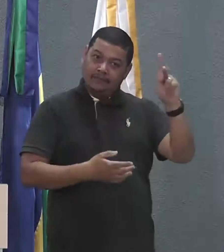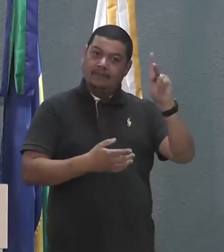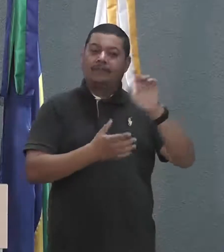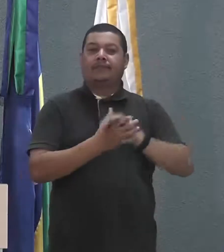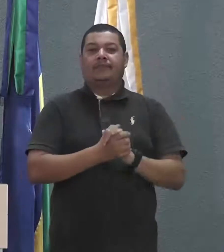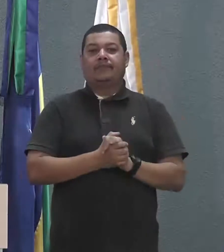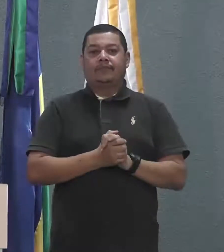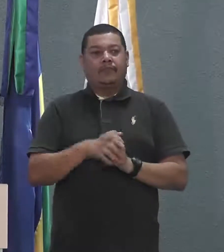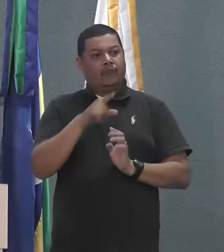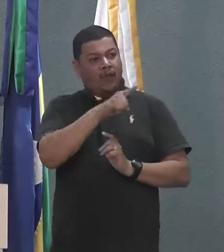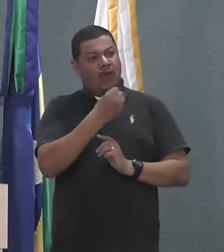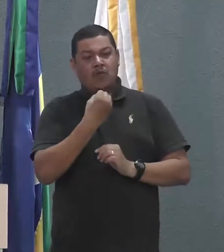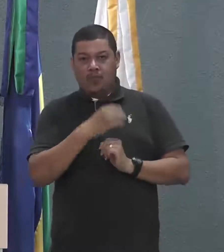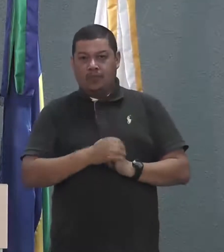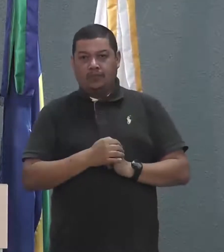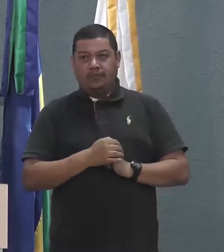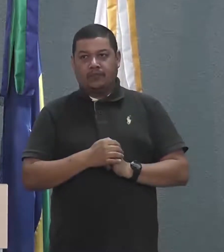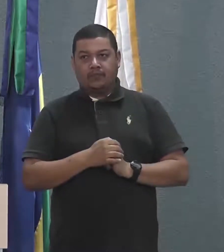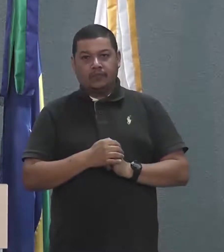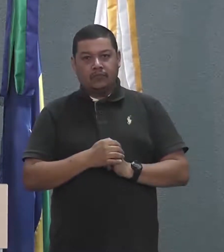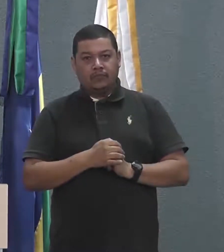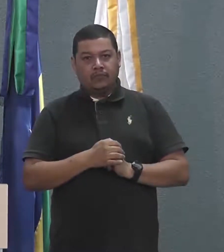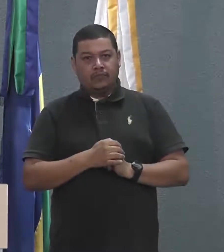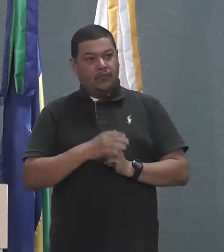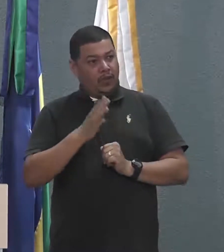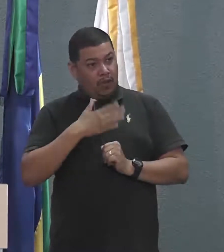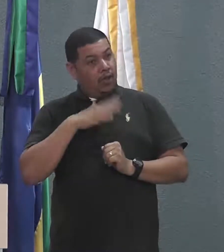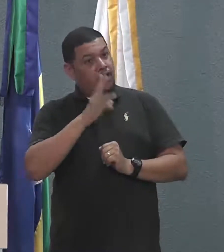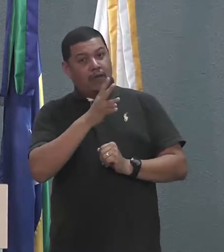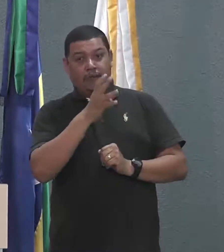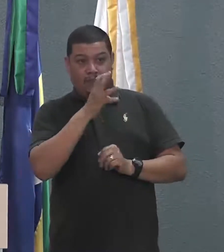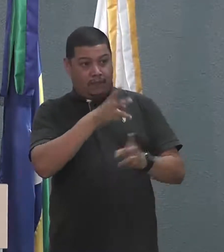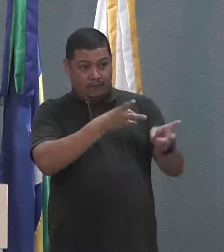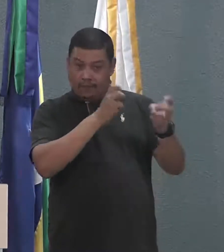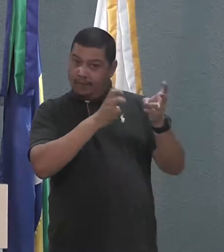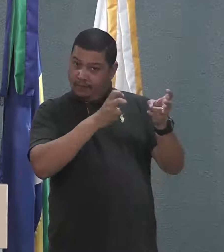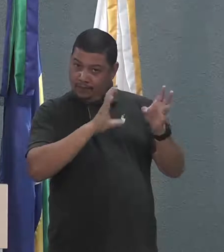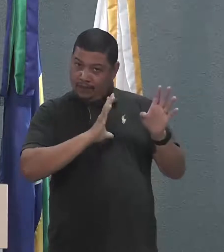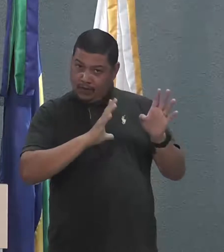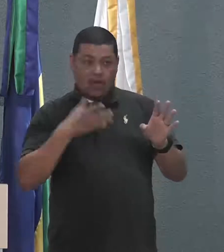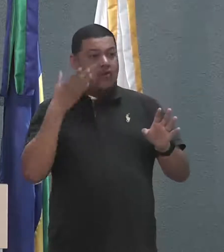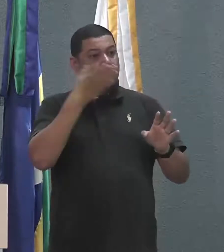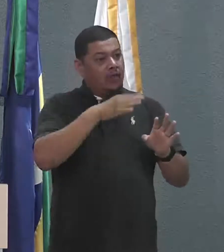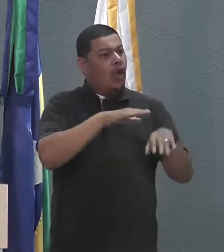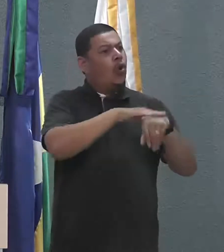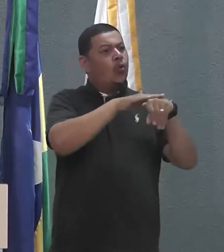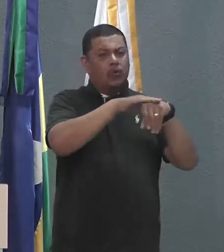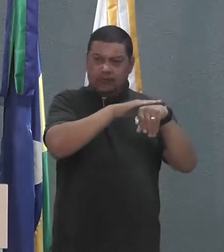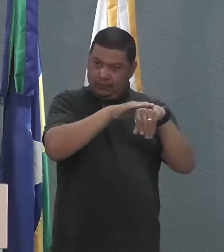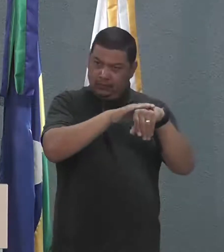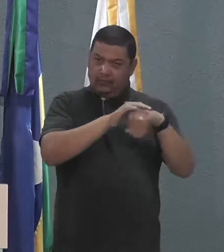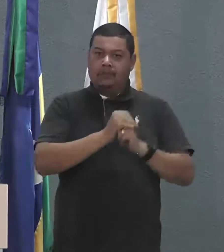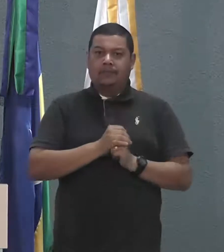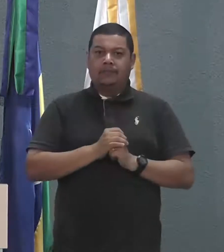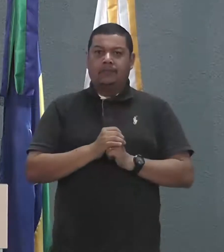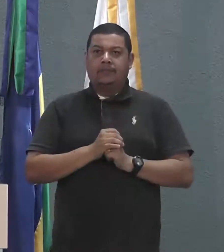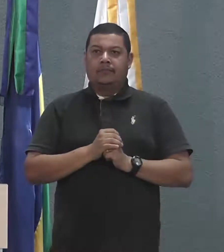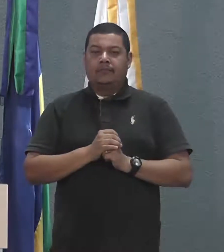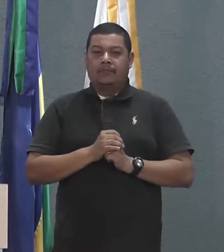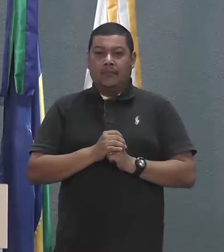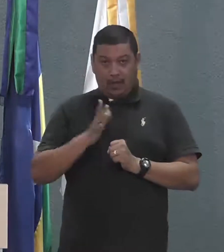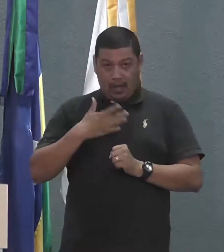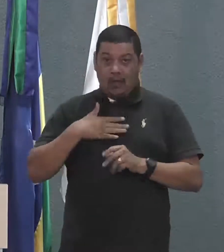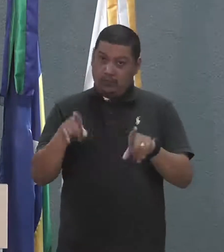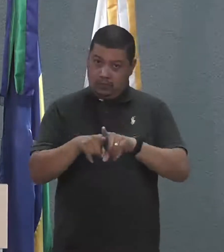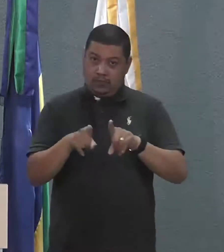Luiz, um homem que eu tanto trabalhei e acompanhei nas demandas na rua. Eu participo da comissão de